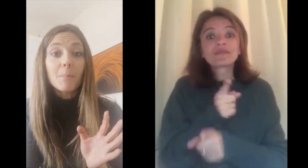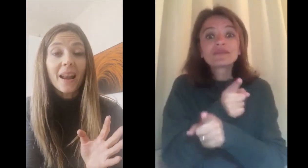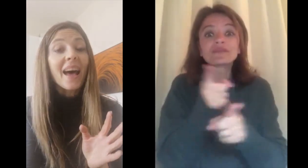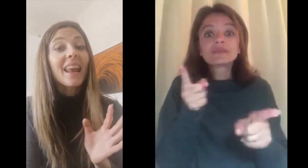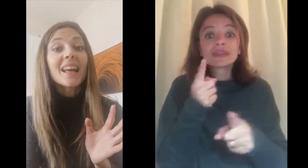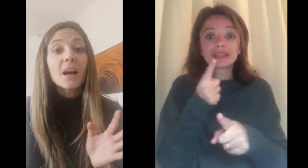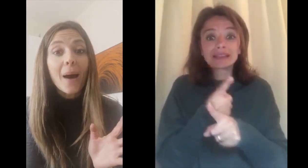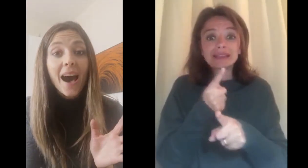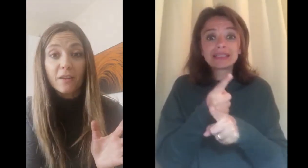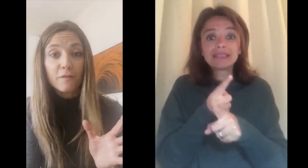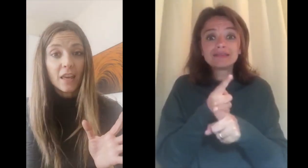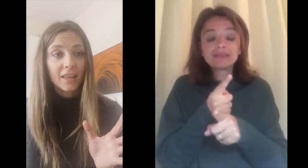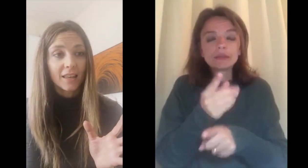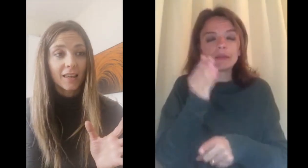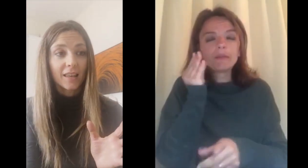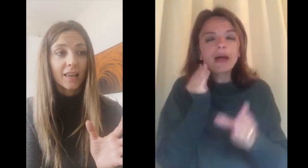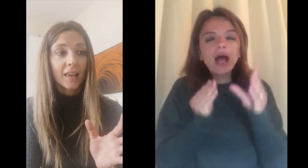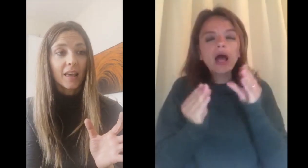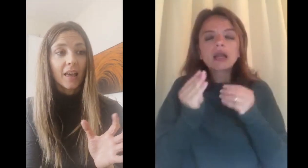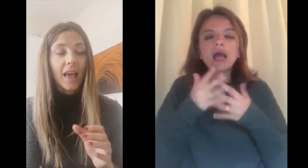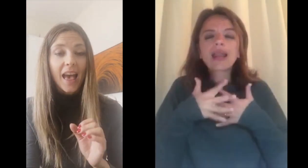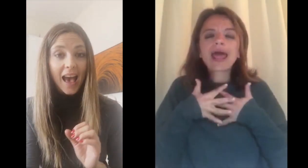Dovrete imparare ad amarvi,